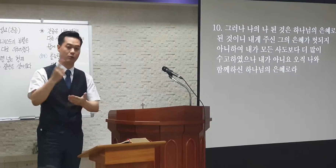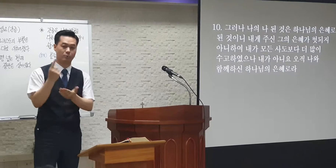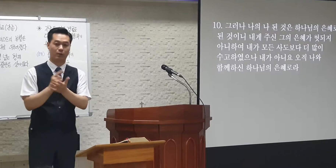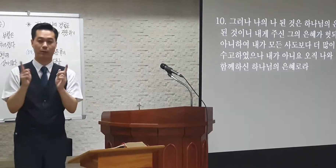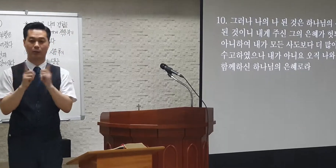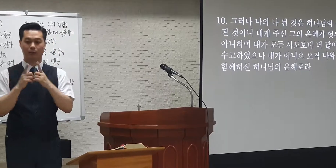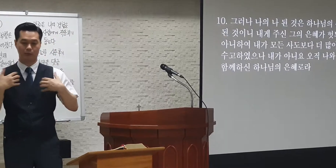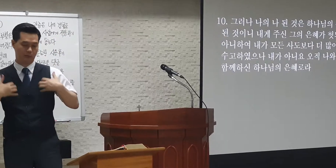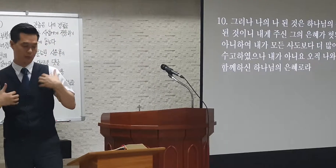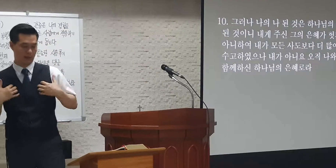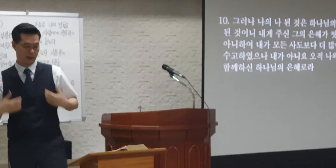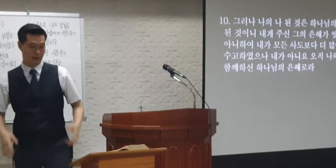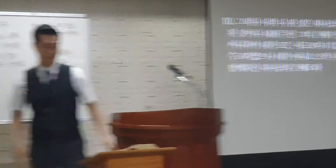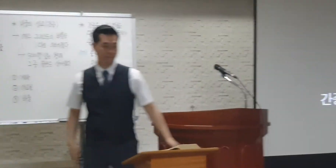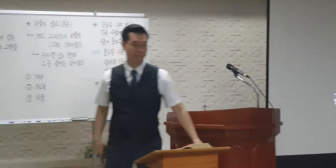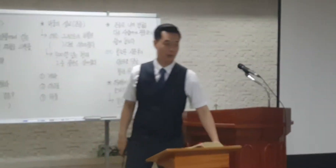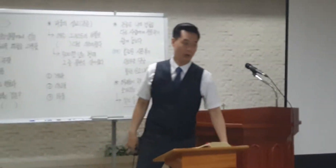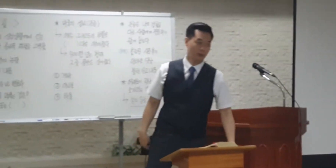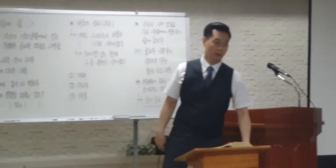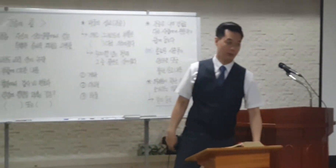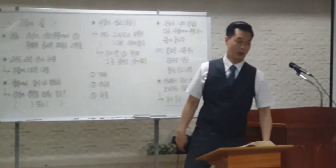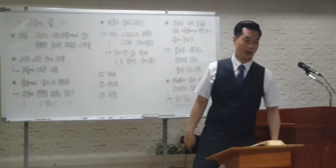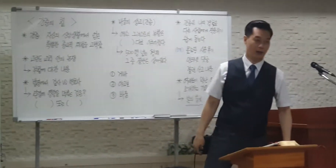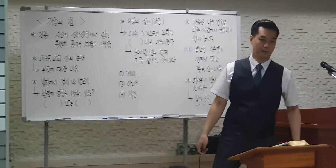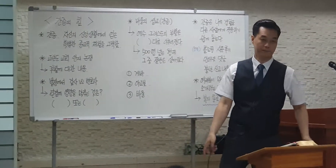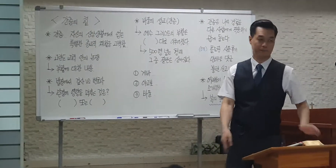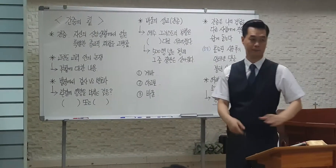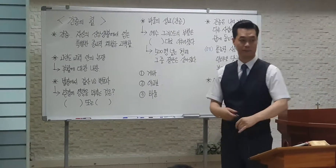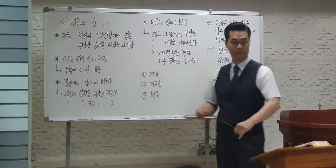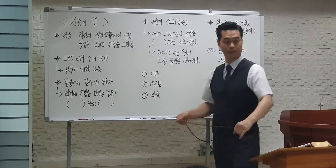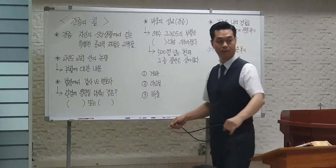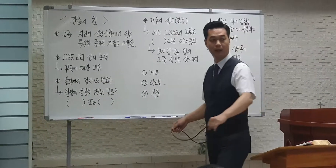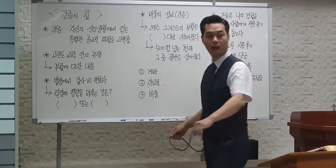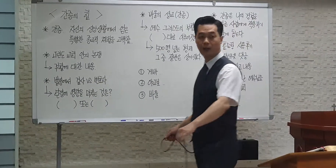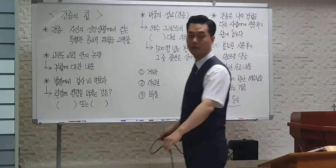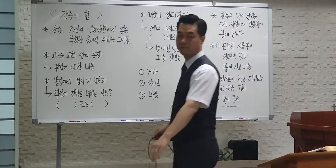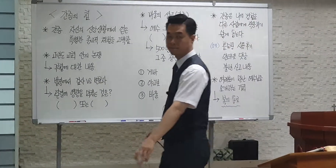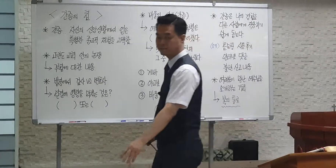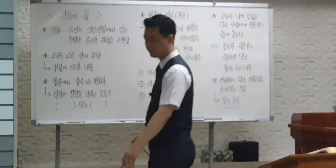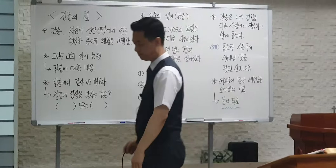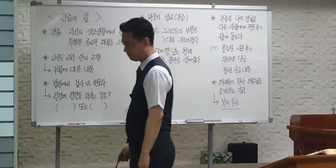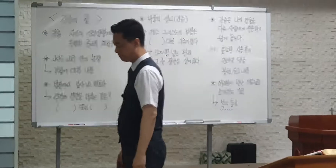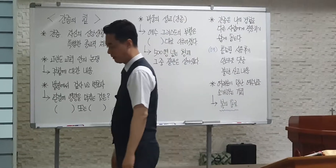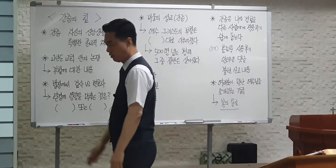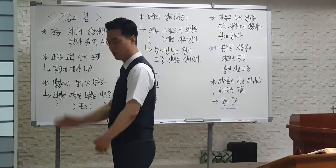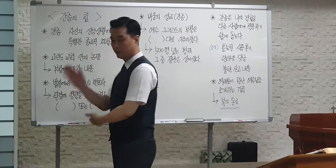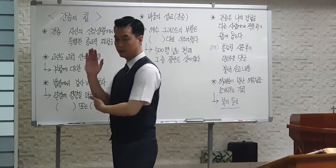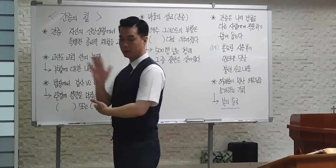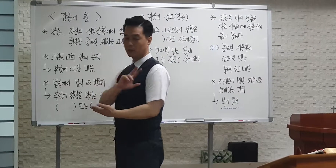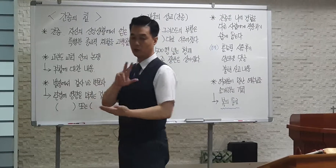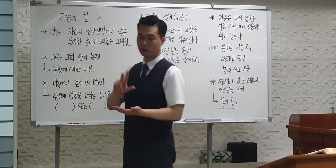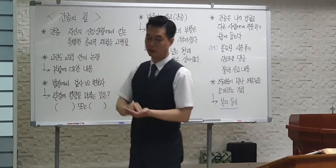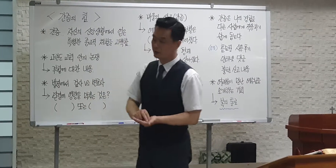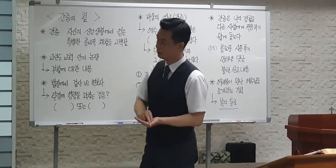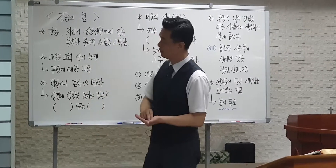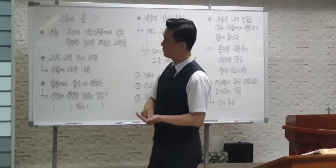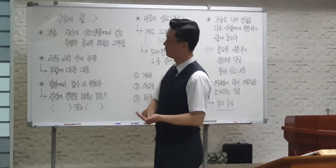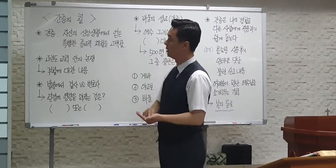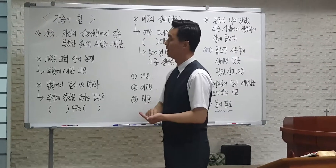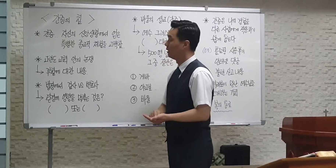오셨습니다. 만나서 반갑습니다. 오랜만입니다. 네. 오늘 말씀 제목은